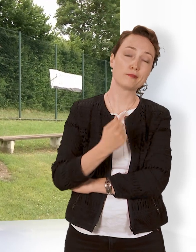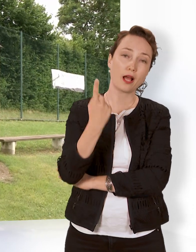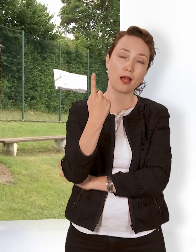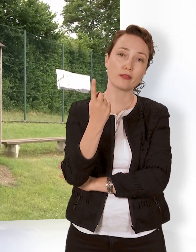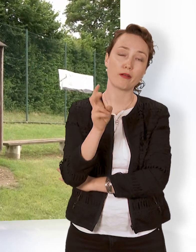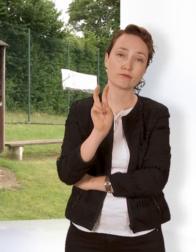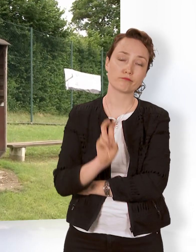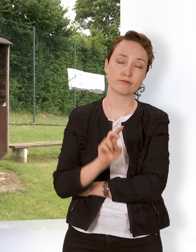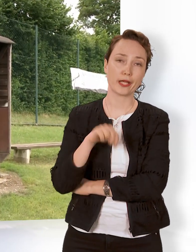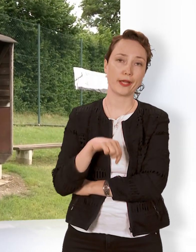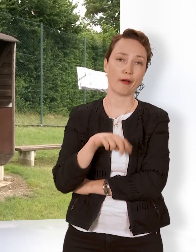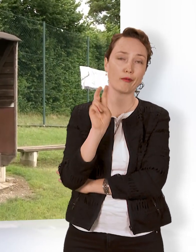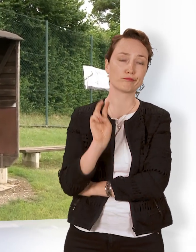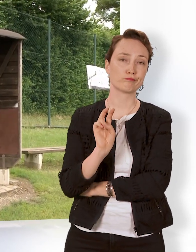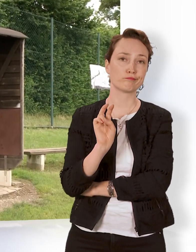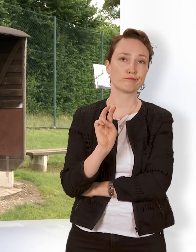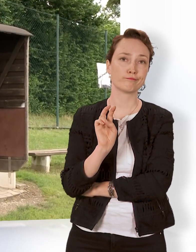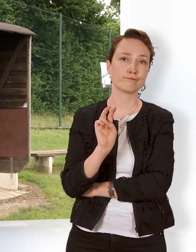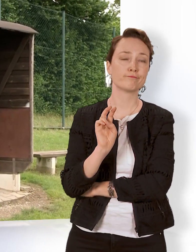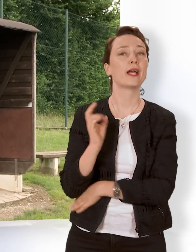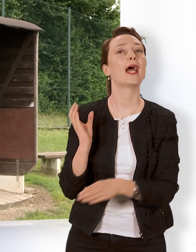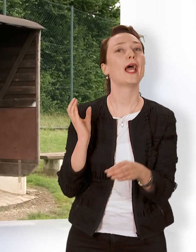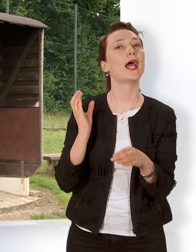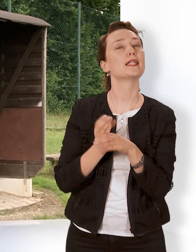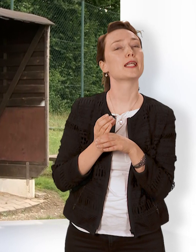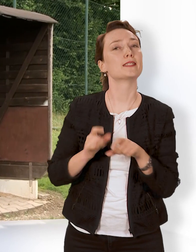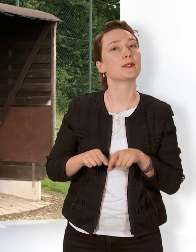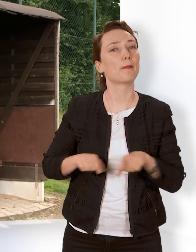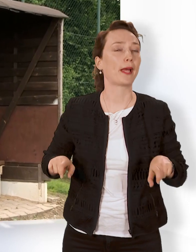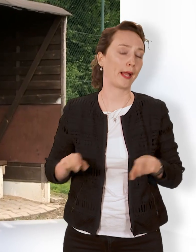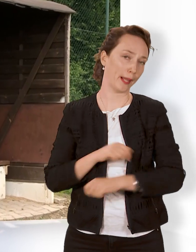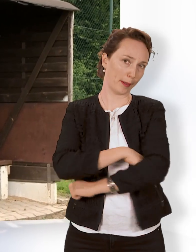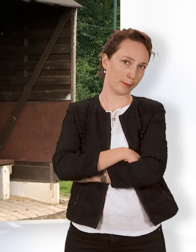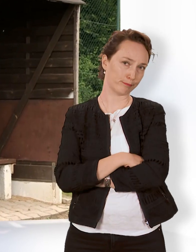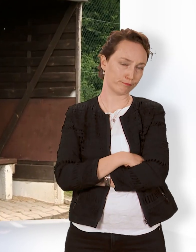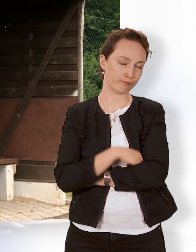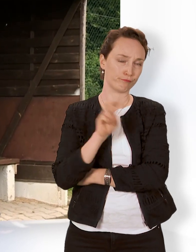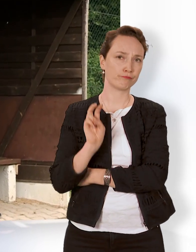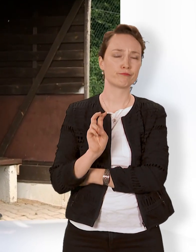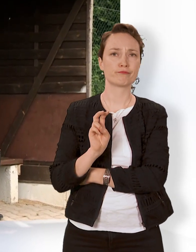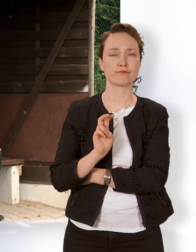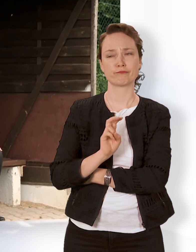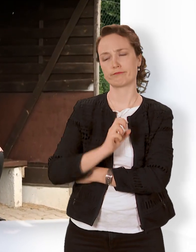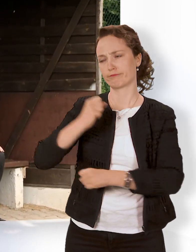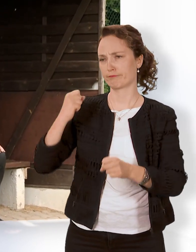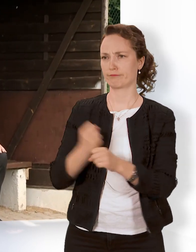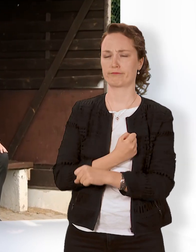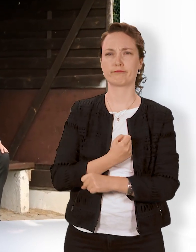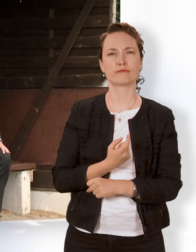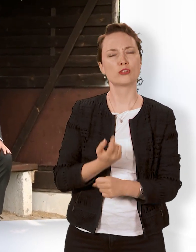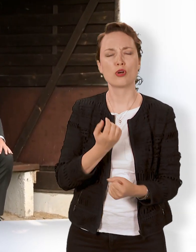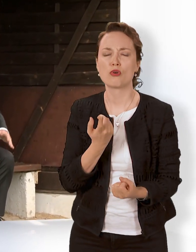Der hockt hier auf dem Ersatzbänkle. Und dabei hat er doch so